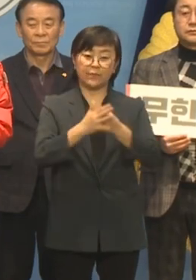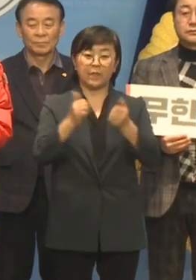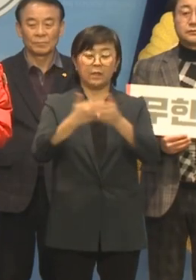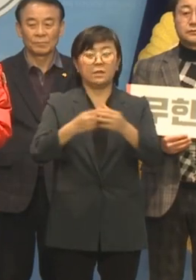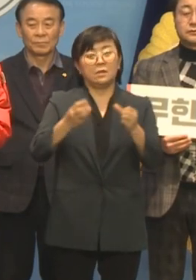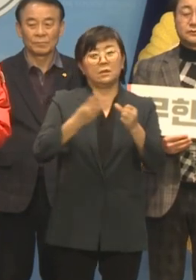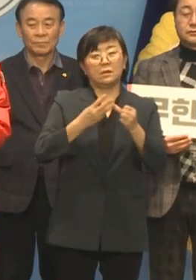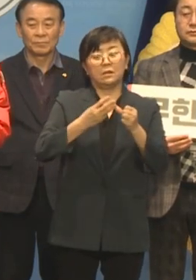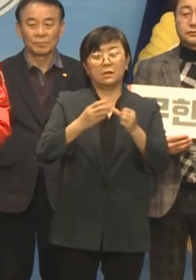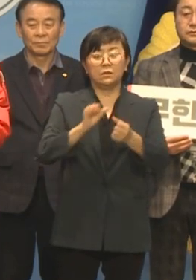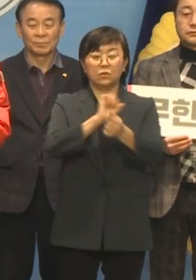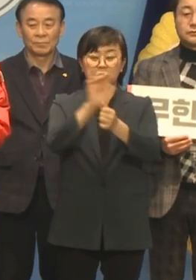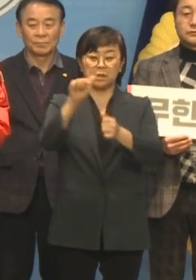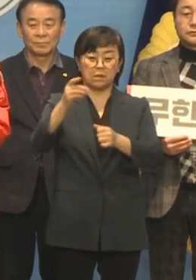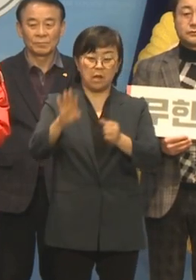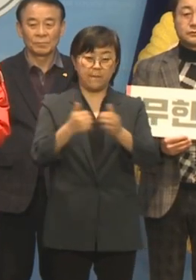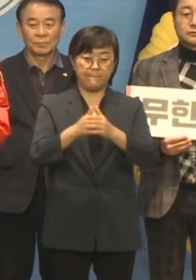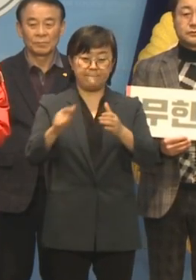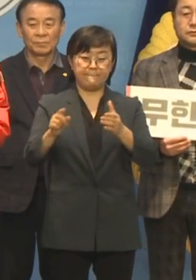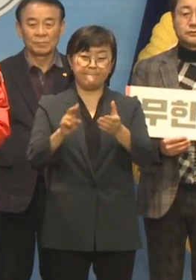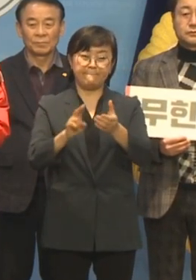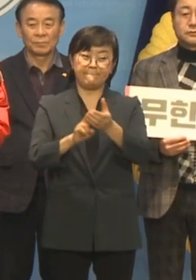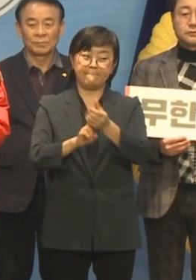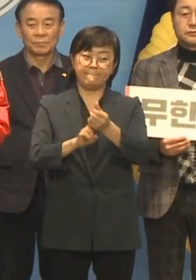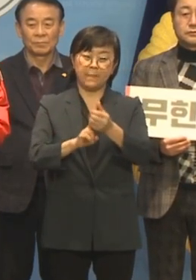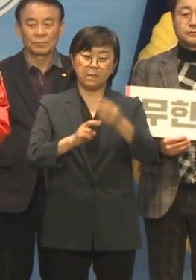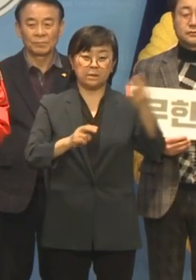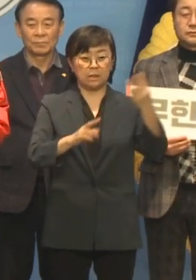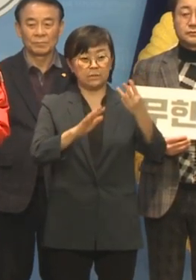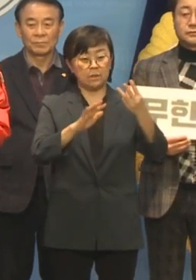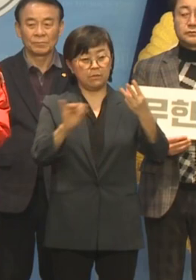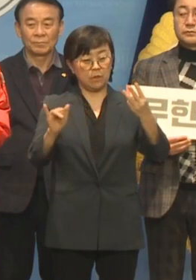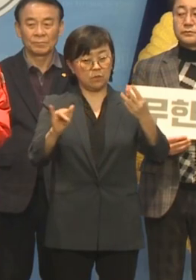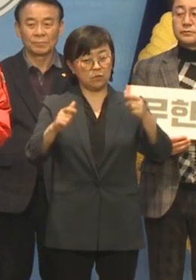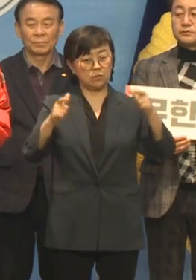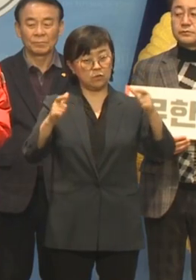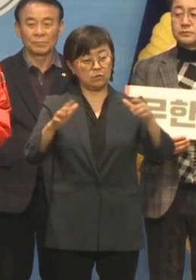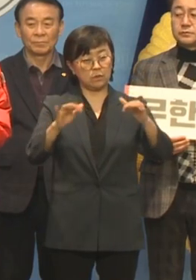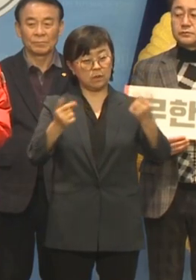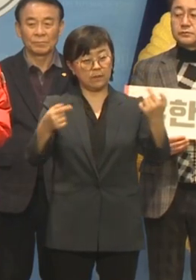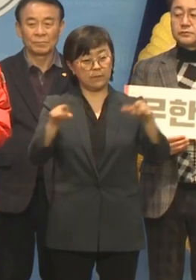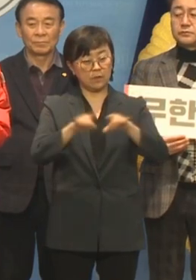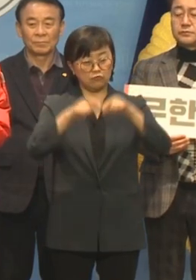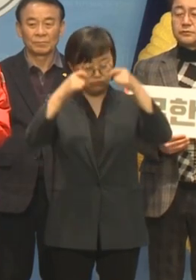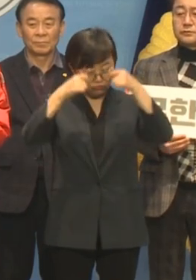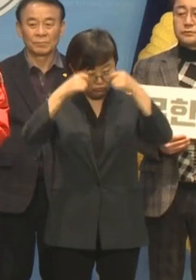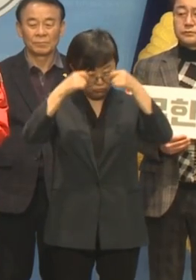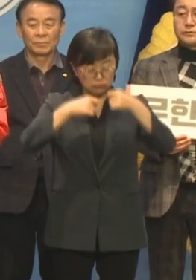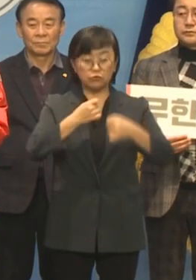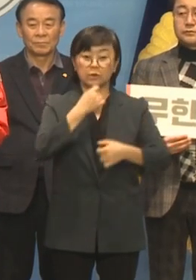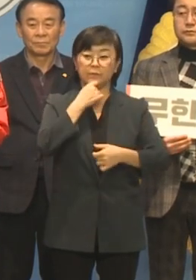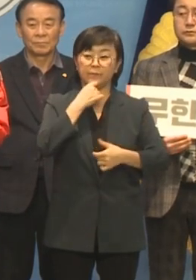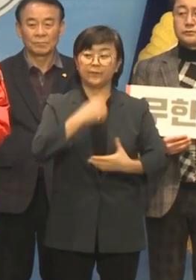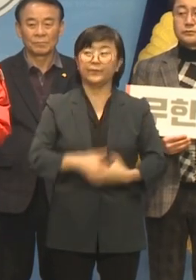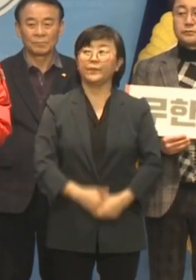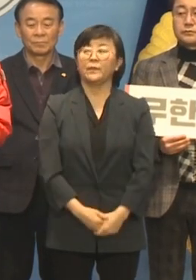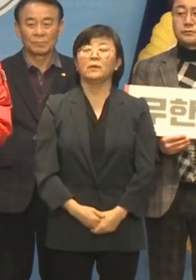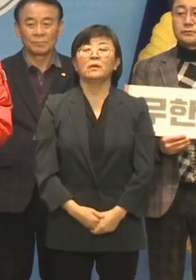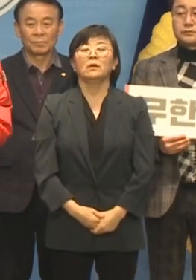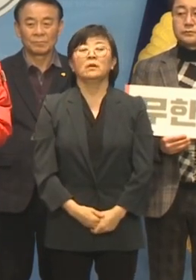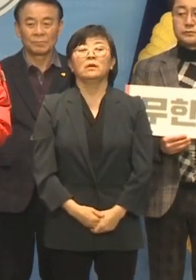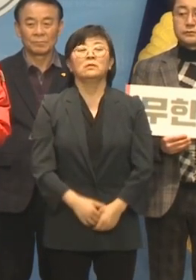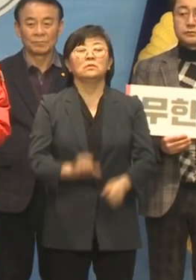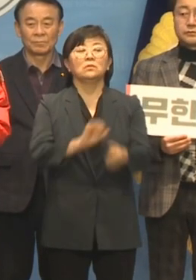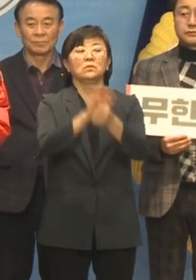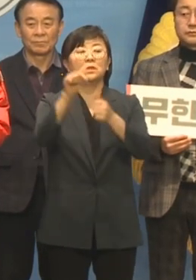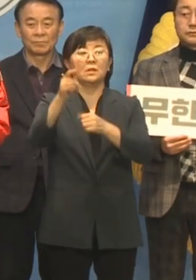셋째, 동작갑 은둔왕에 맞서 3,000명 주민과 함께 울고 웃었습니다.